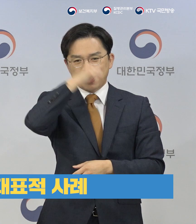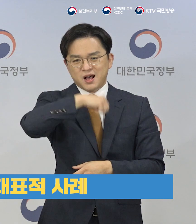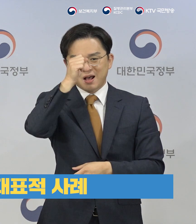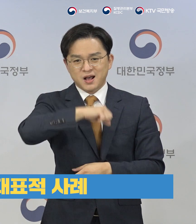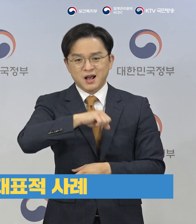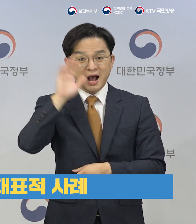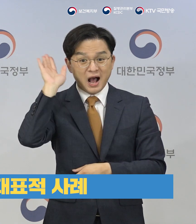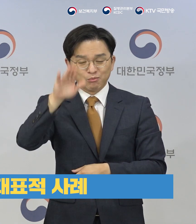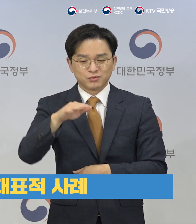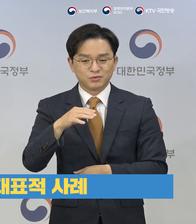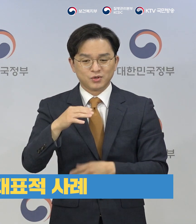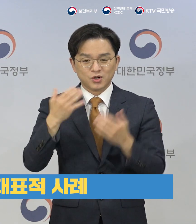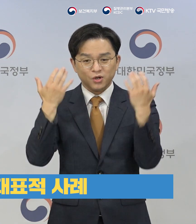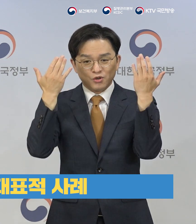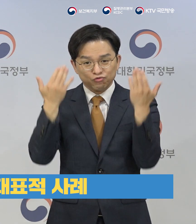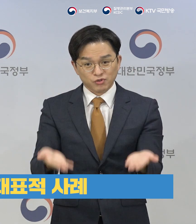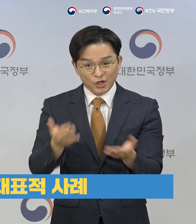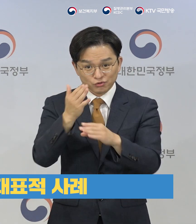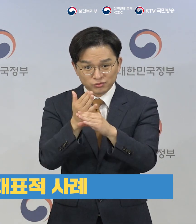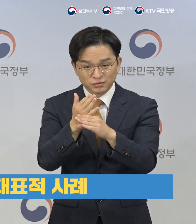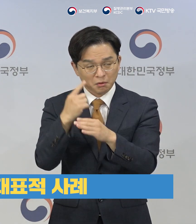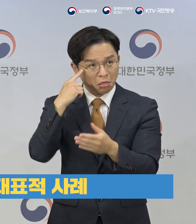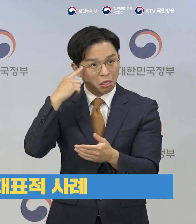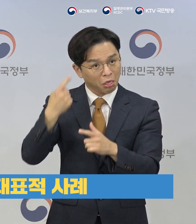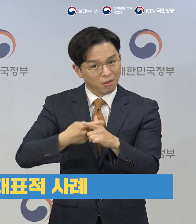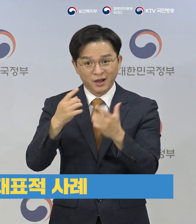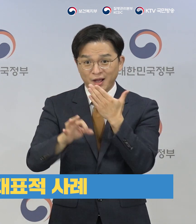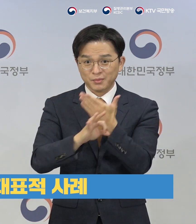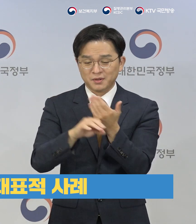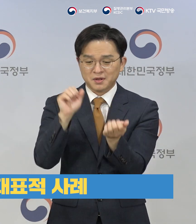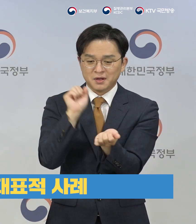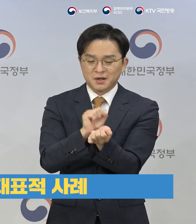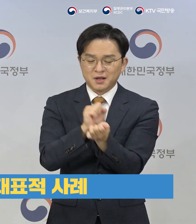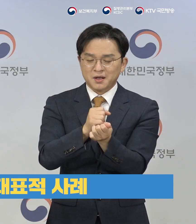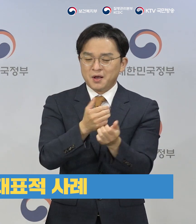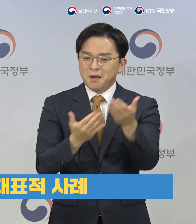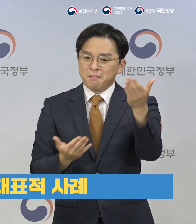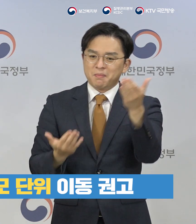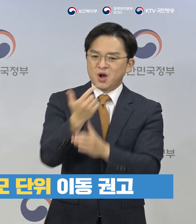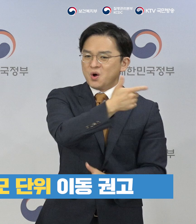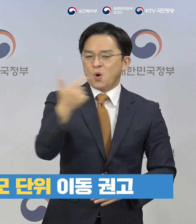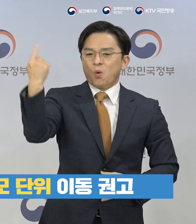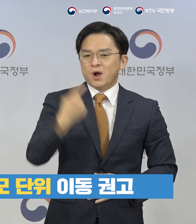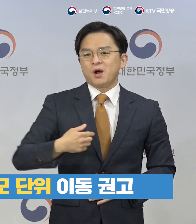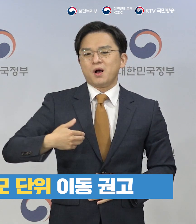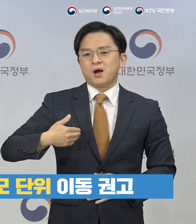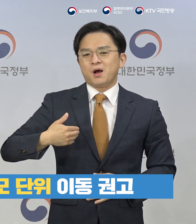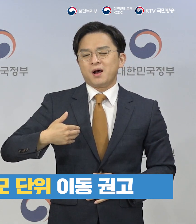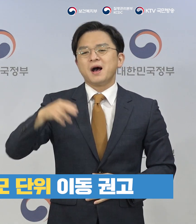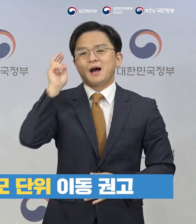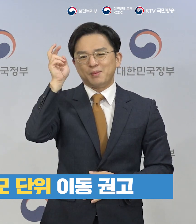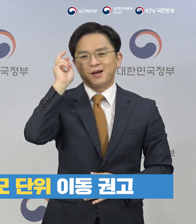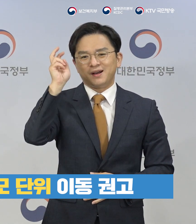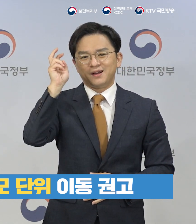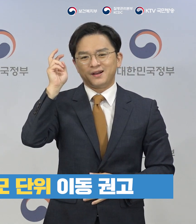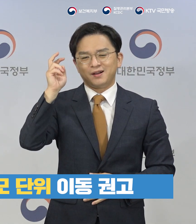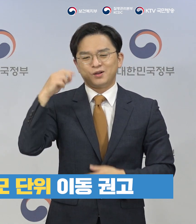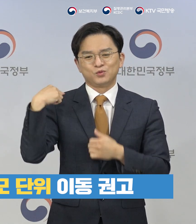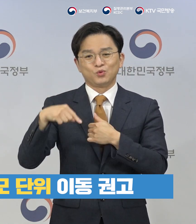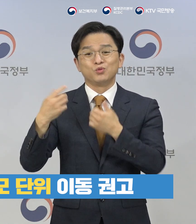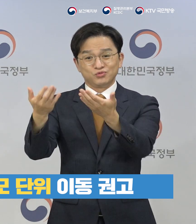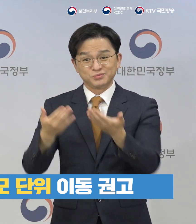코로나19가 휴가철을 맞아 확산될 수 있다는 위험성을 보여준 사례라고 봅니다. 이번 휴가에는 많은